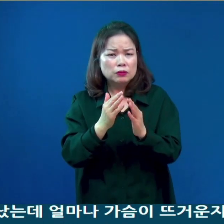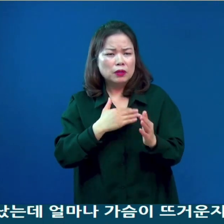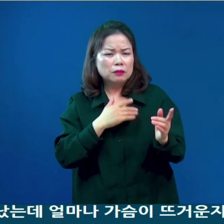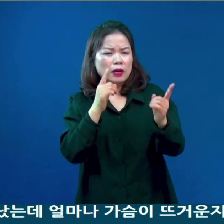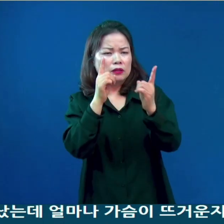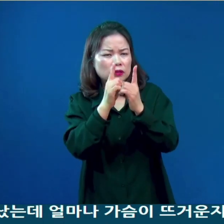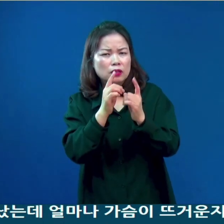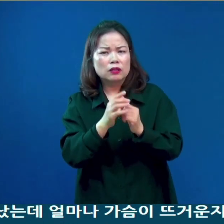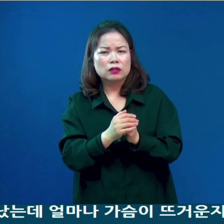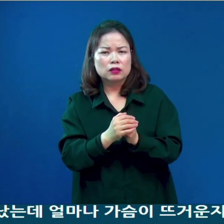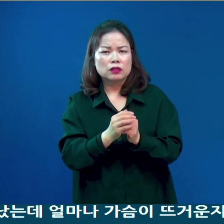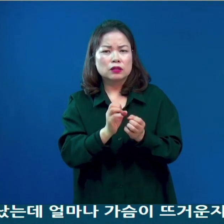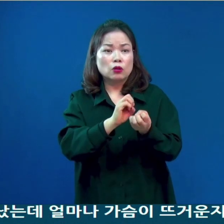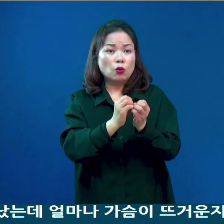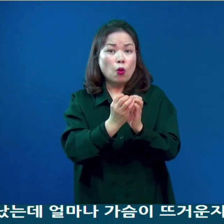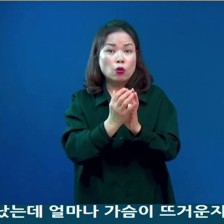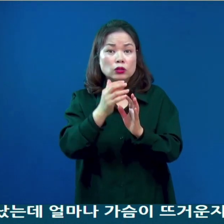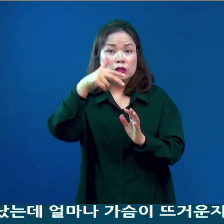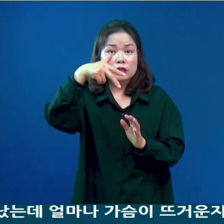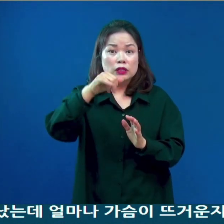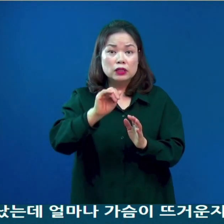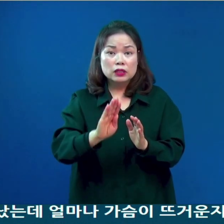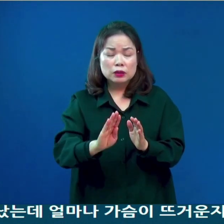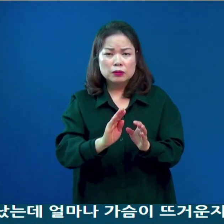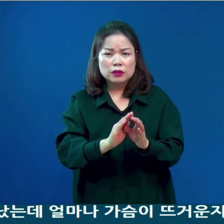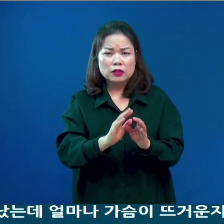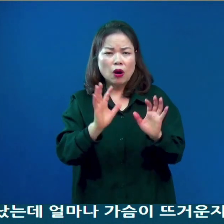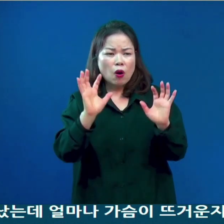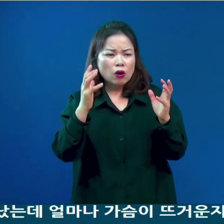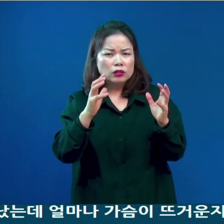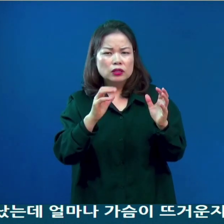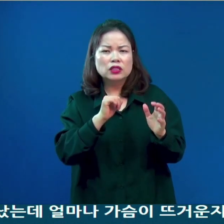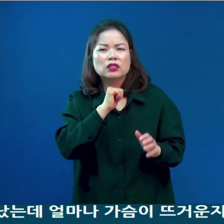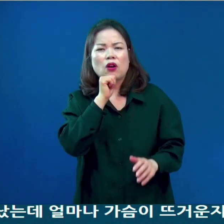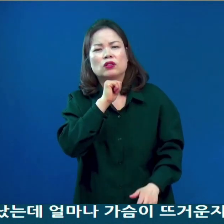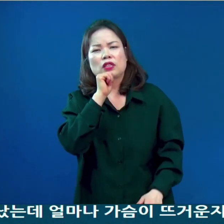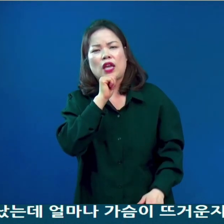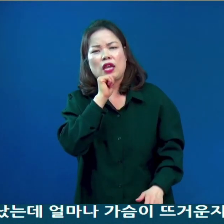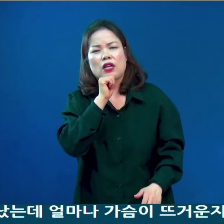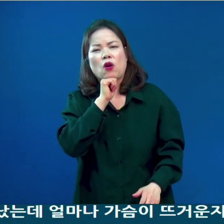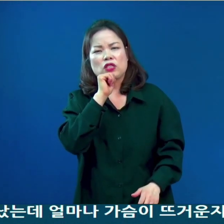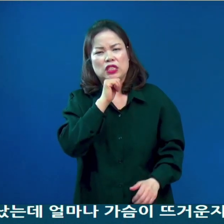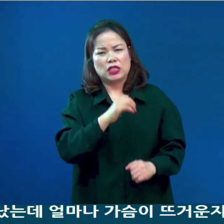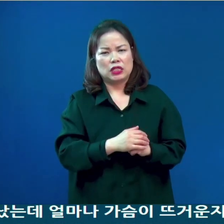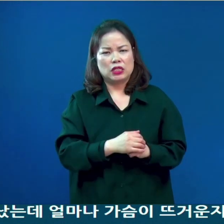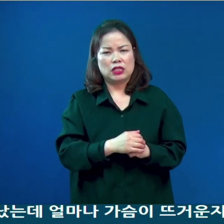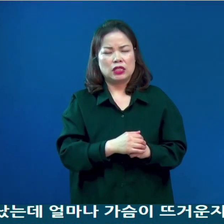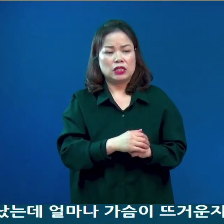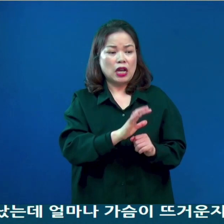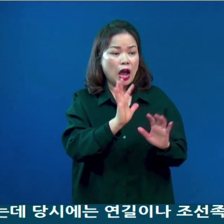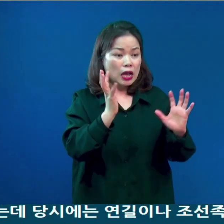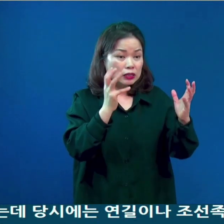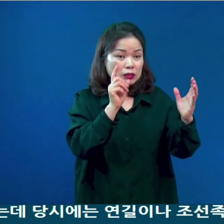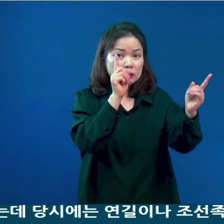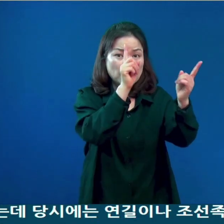만난 꽃제비라고 하는 것은 어린 아이의 거지들을 꽃제비라고 합니다. 이 아이들을